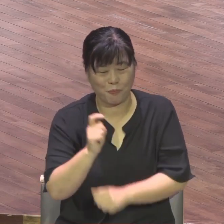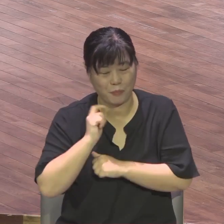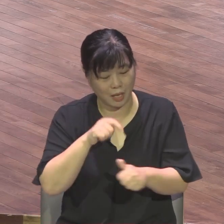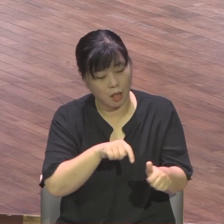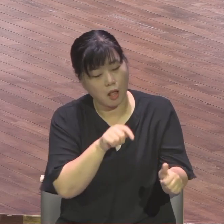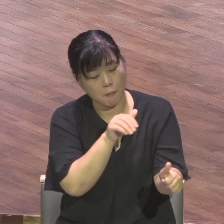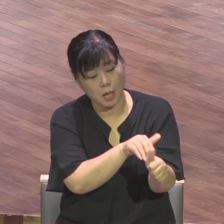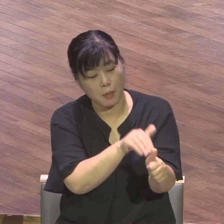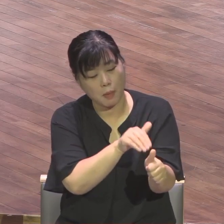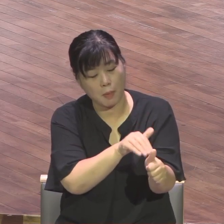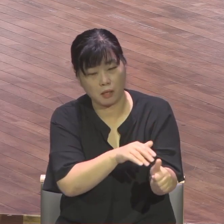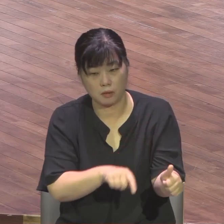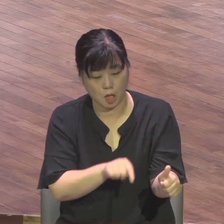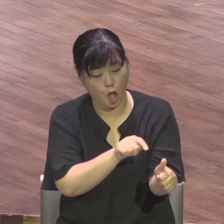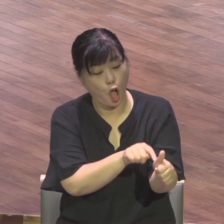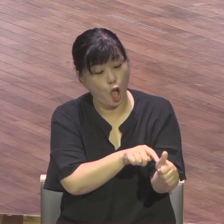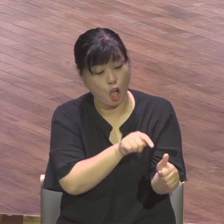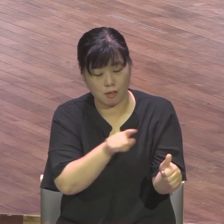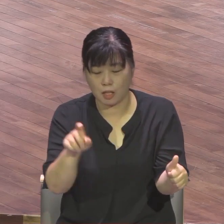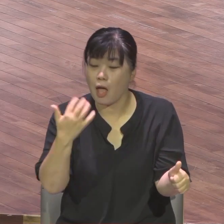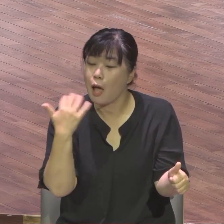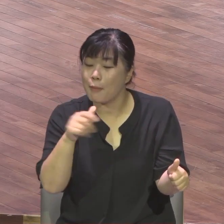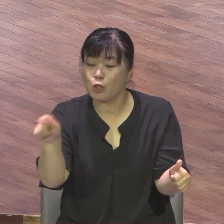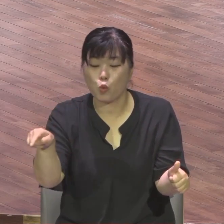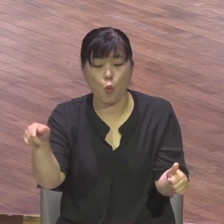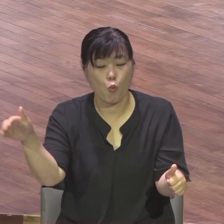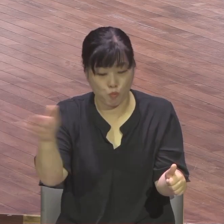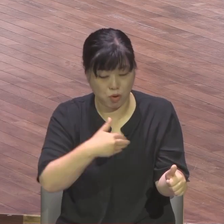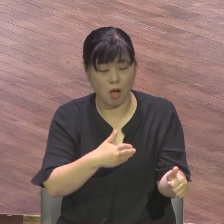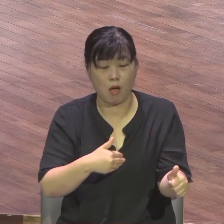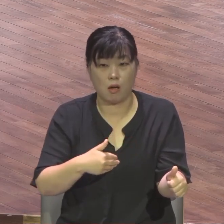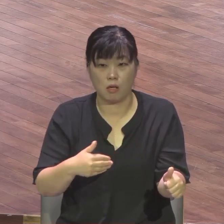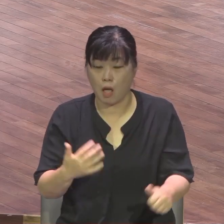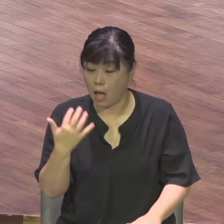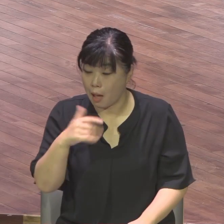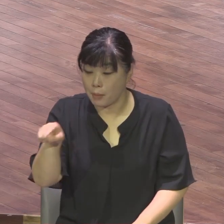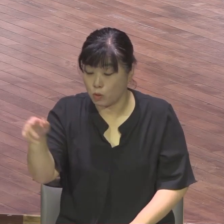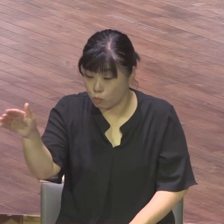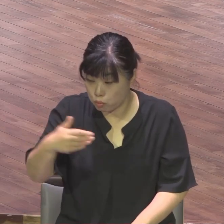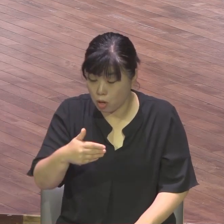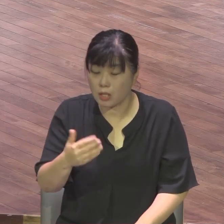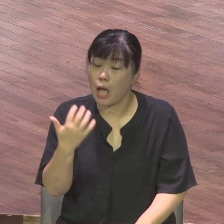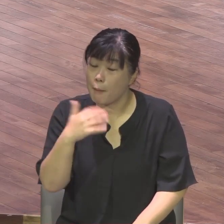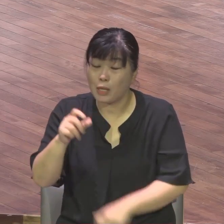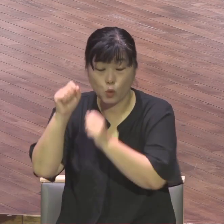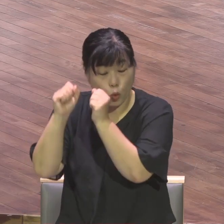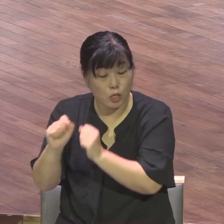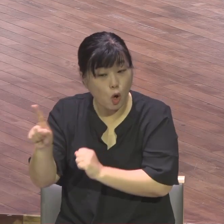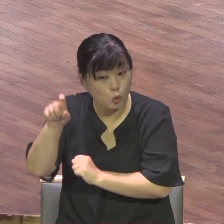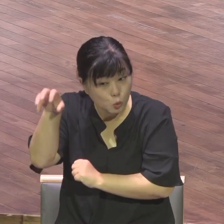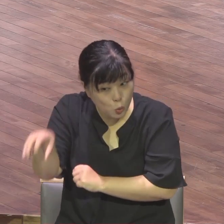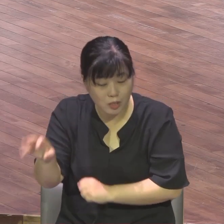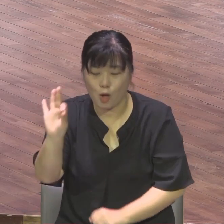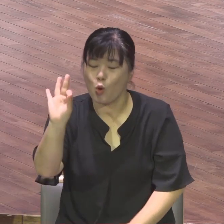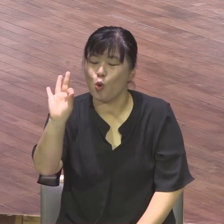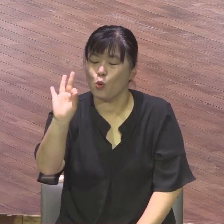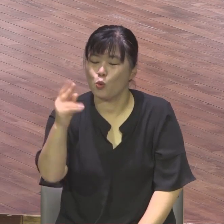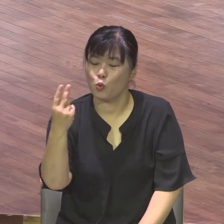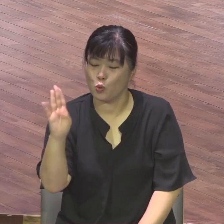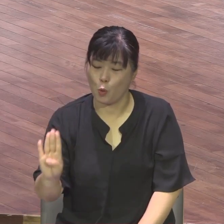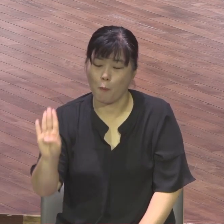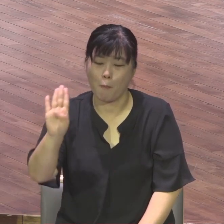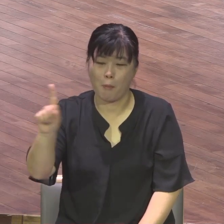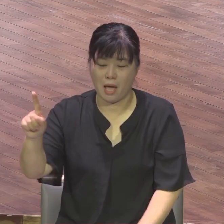청하라. 요파는 가이사라 남쪽에서 50km예요. 그 지금 이 고넬료 있는 데서